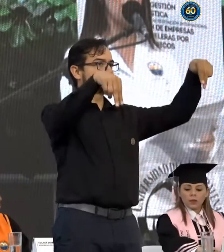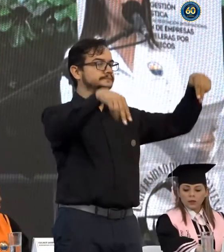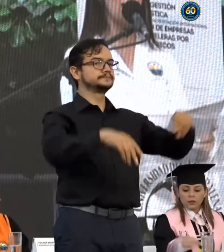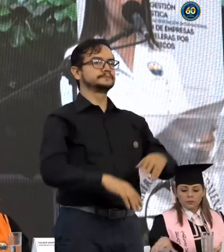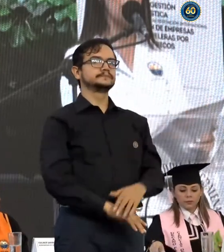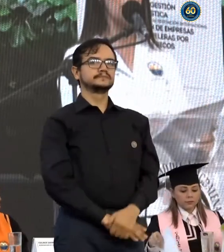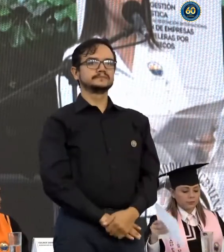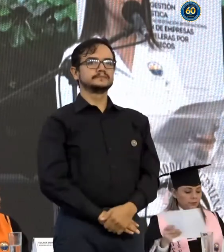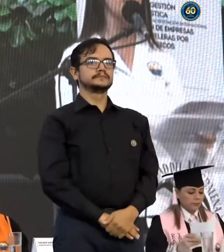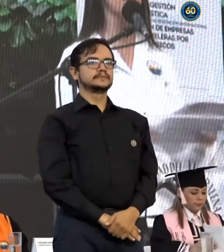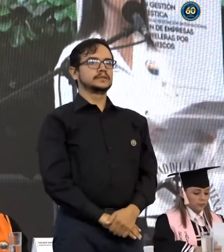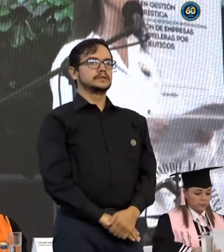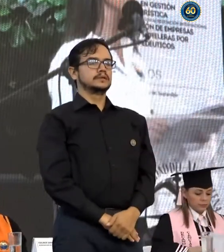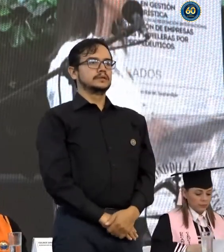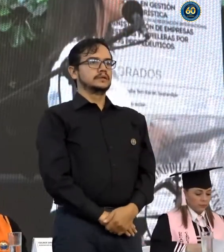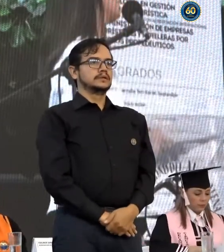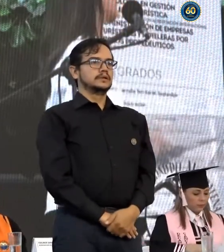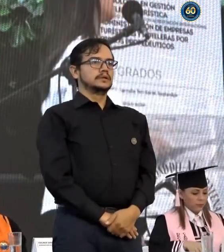pie